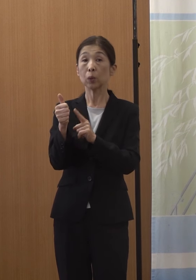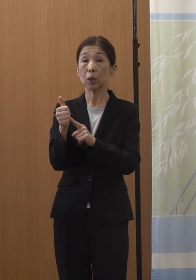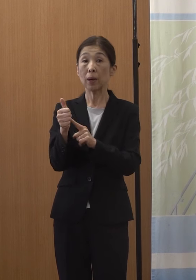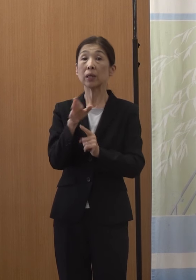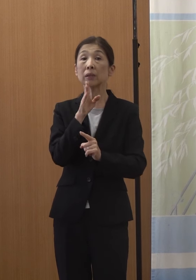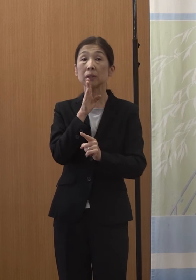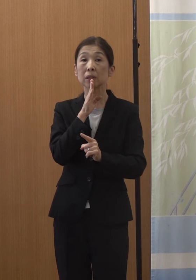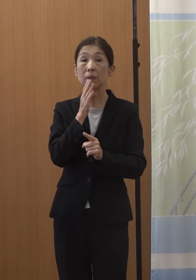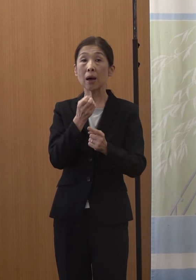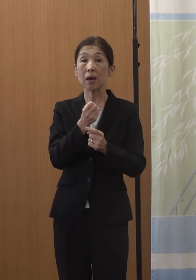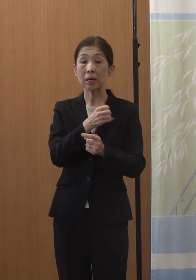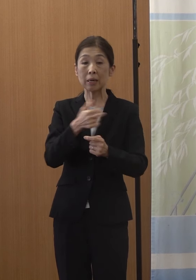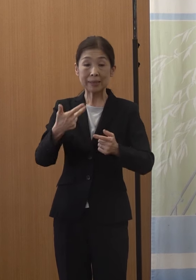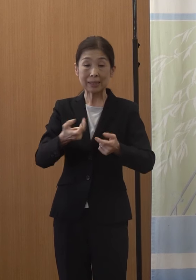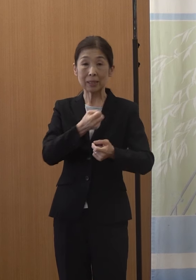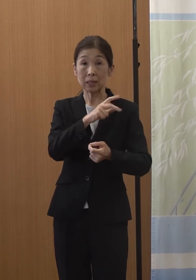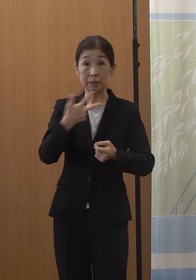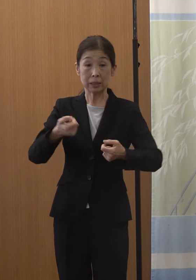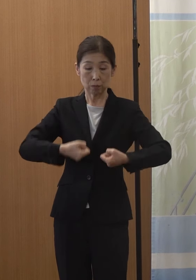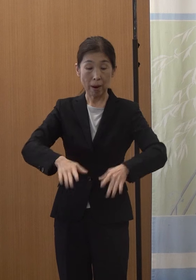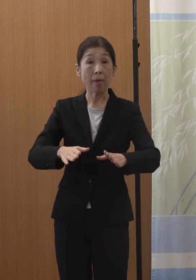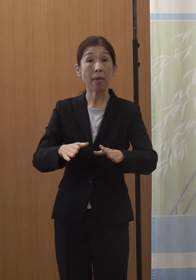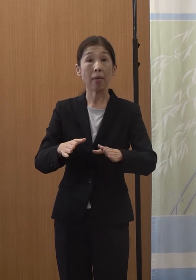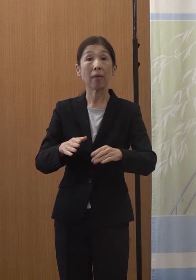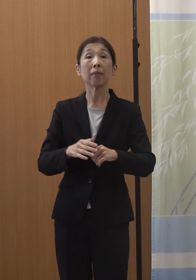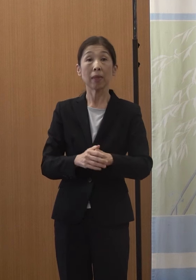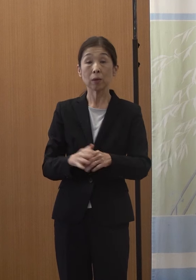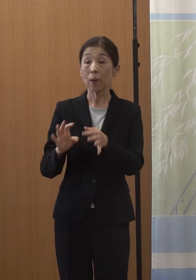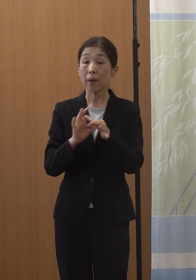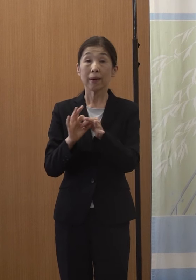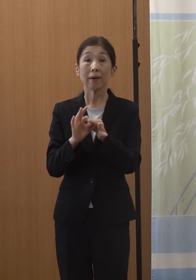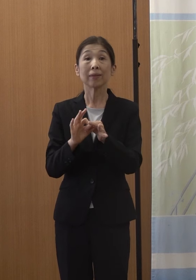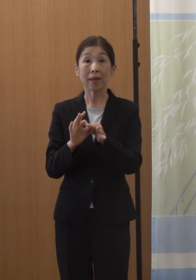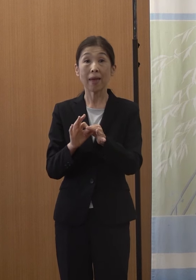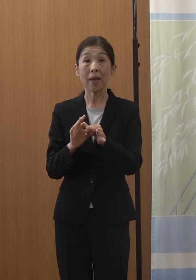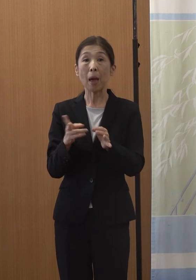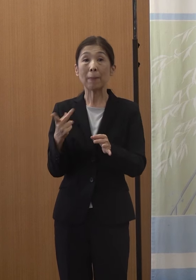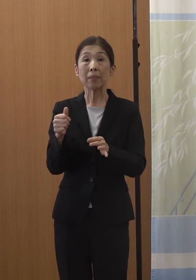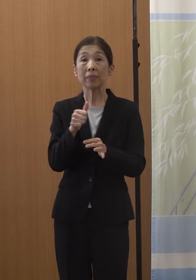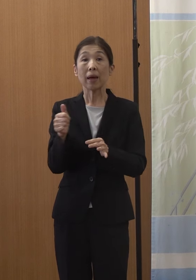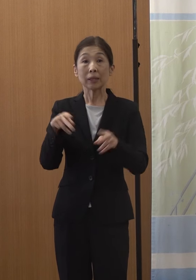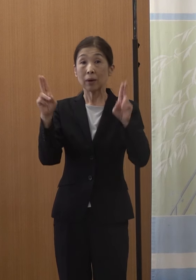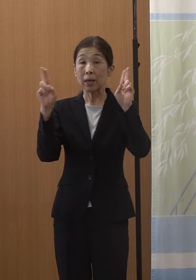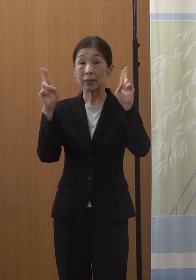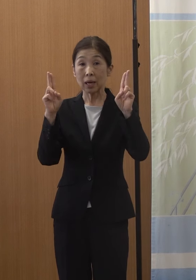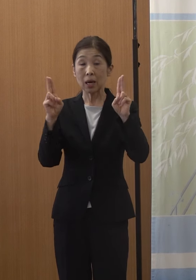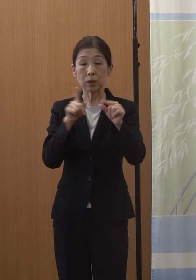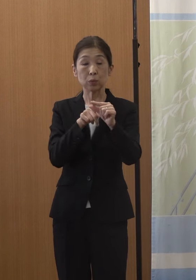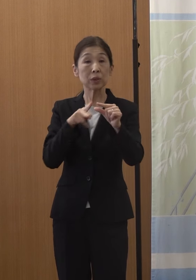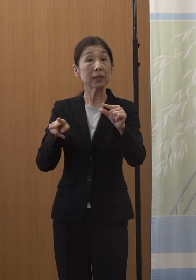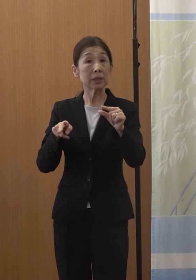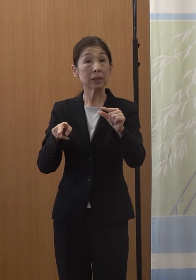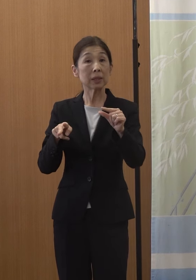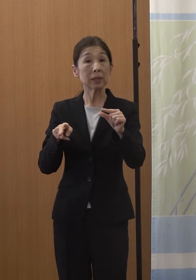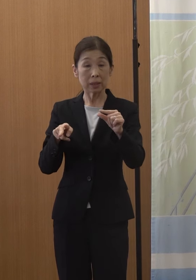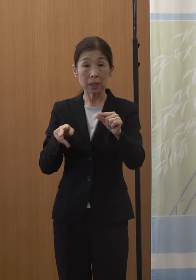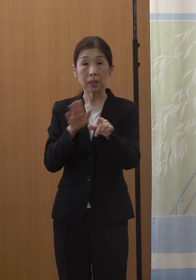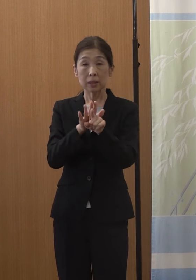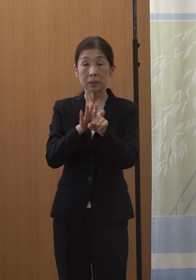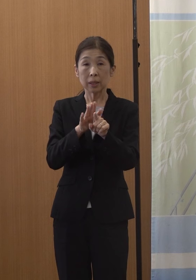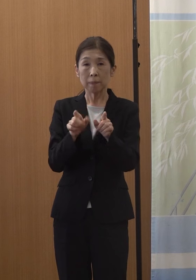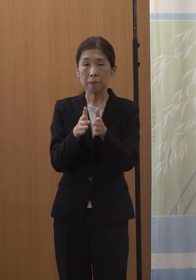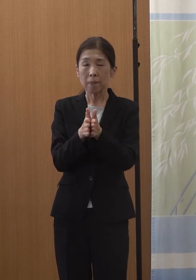金沢市のご出身ということであります。そういったご縁からバンダイナムコグループを中心に支援の輪が広が